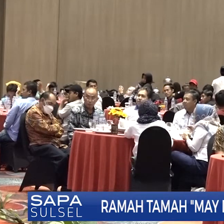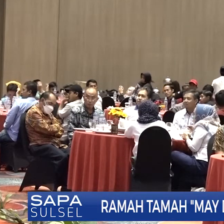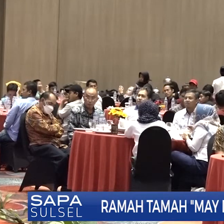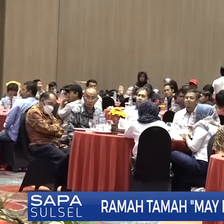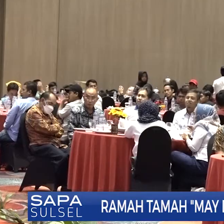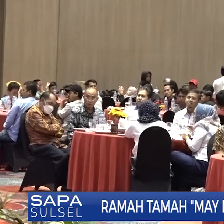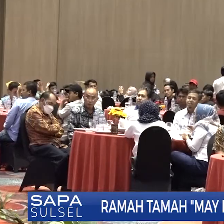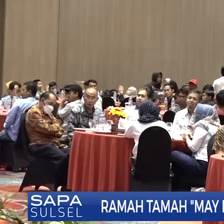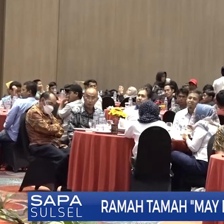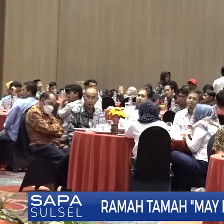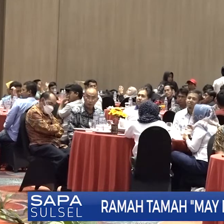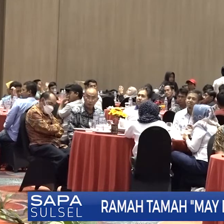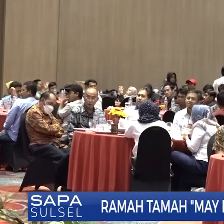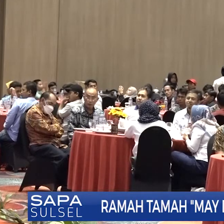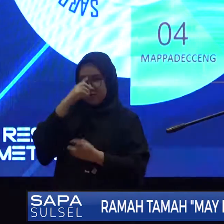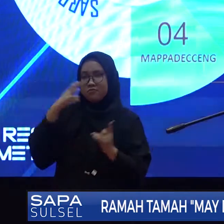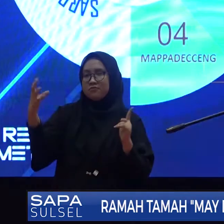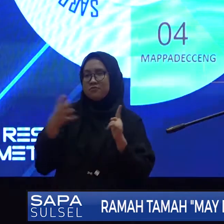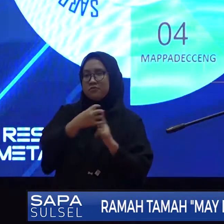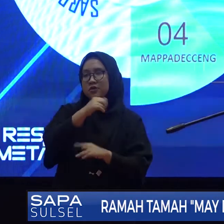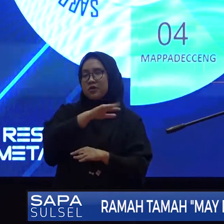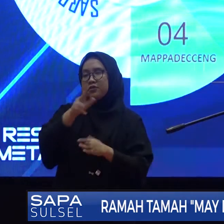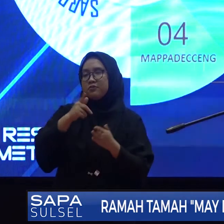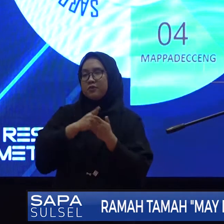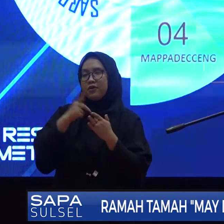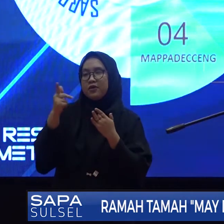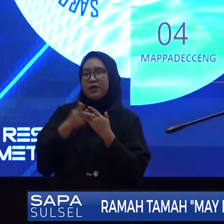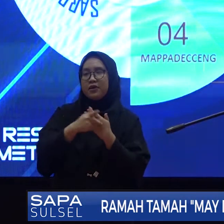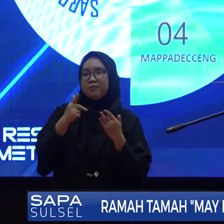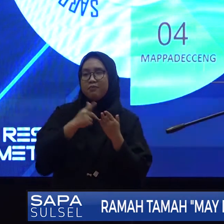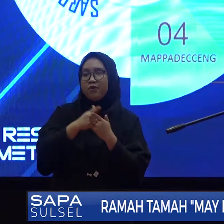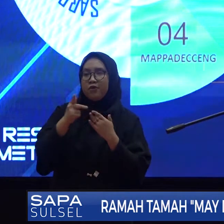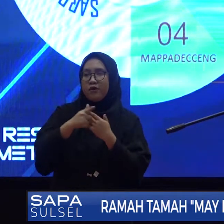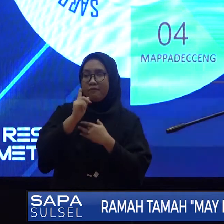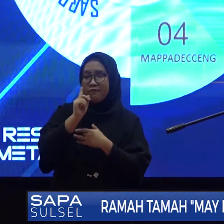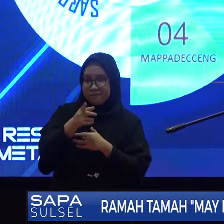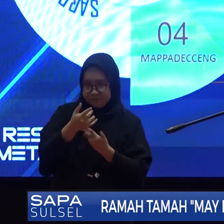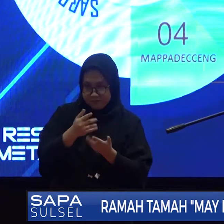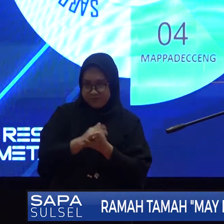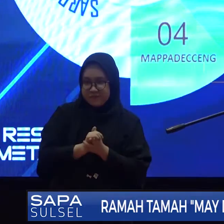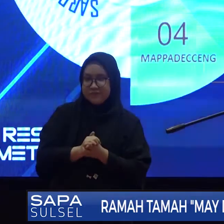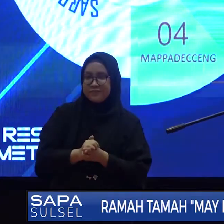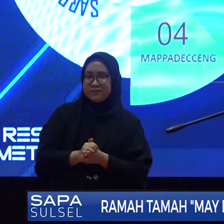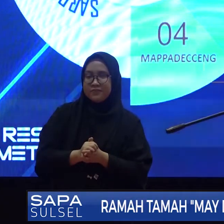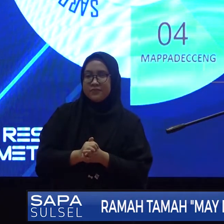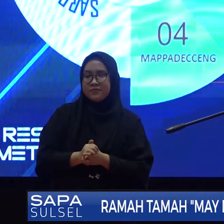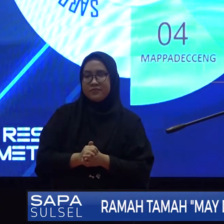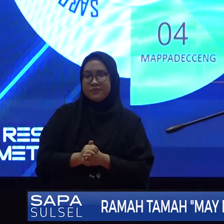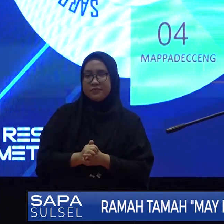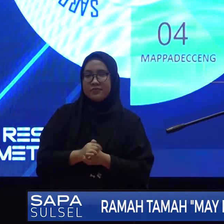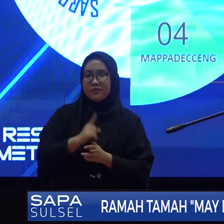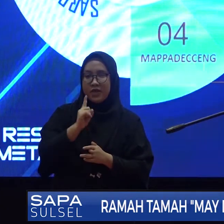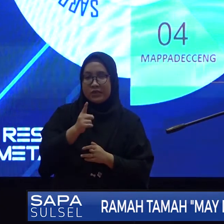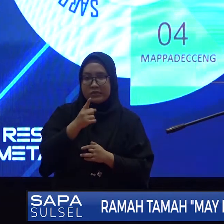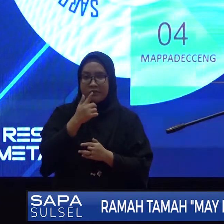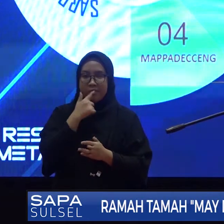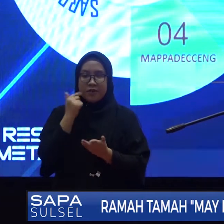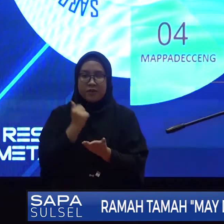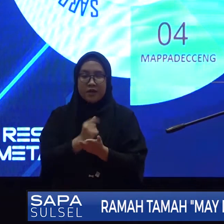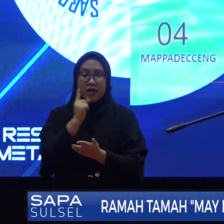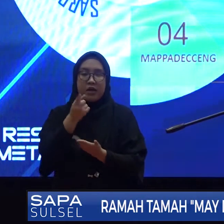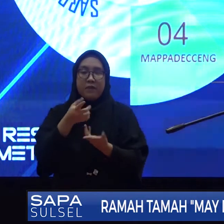terintegrasi untuk menyukseskan semua program-program tersebut yang akan kami ajukan pada tahun depan tentu dibutuhkan